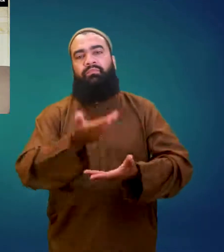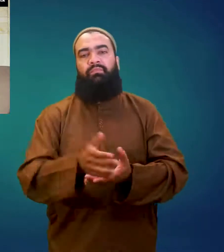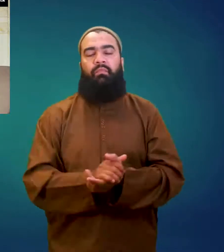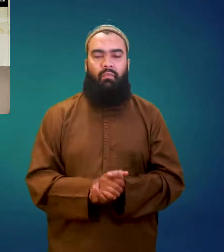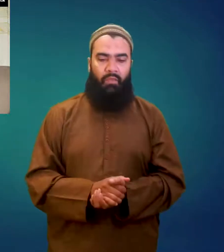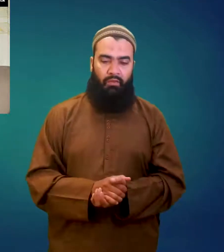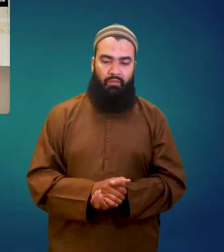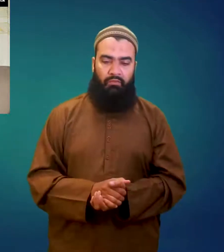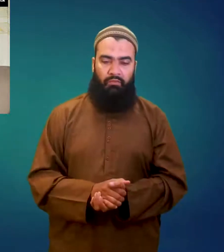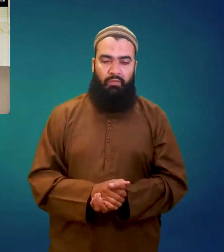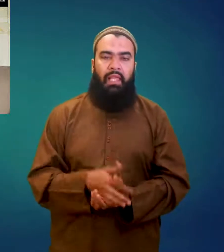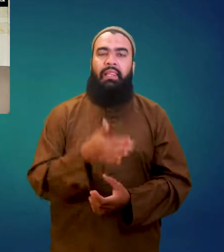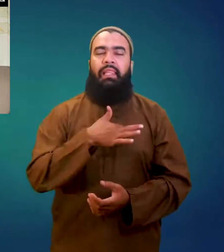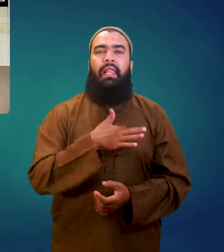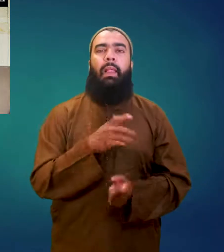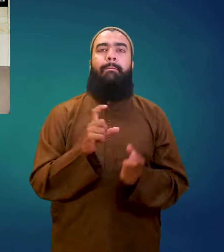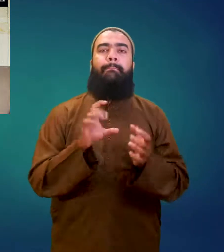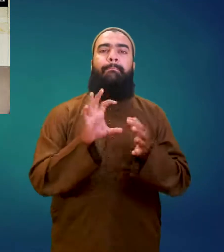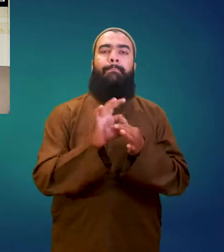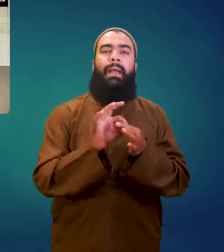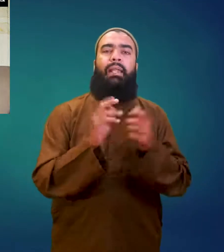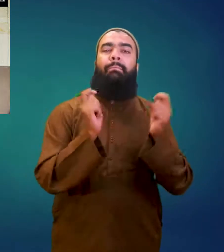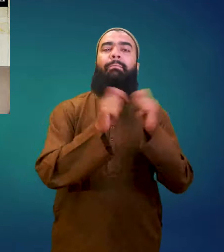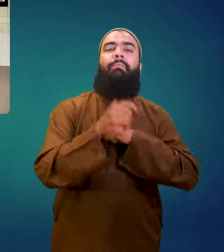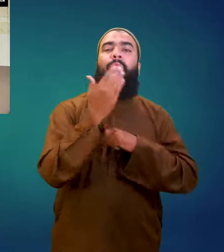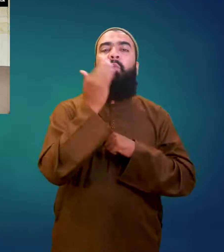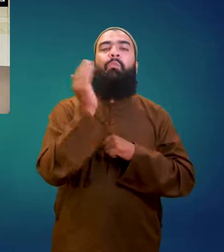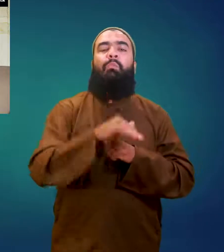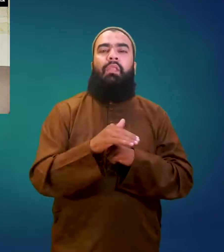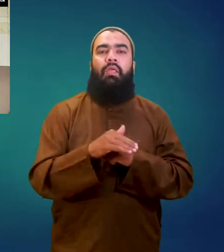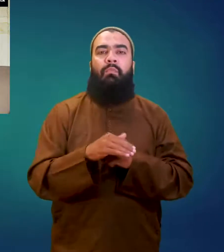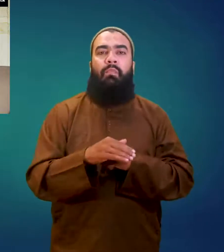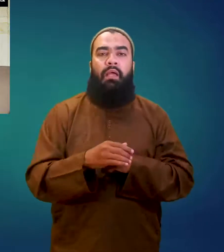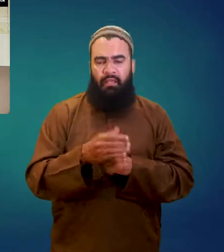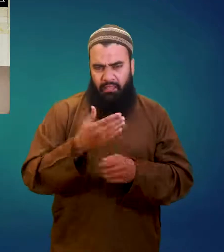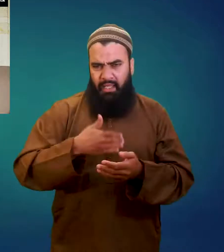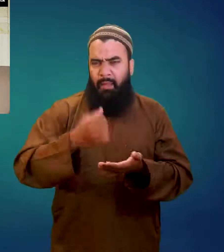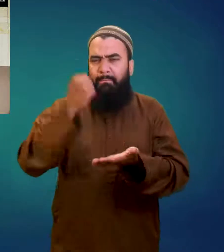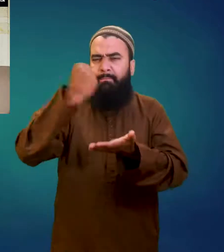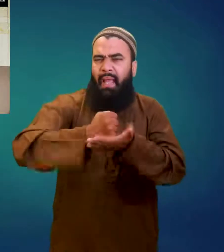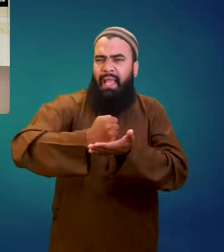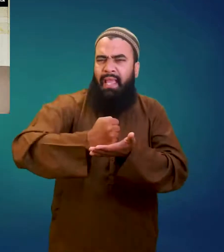پر قفل لگ جانے کا معنی یہ ہے کہ مہر لگا دی جاتی ہے۔